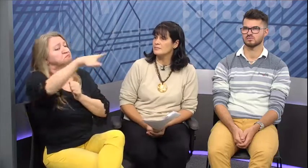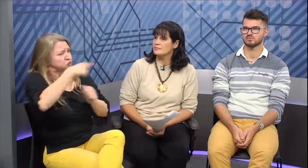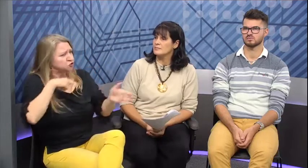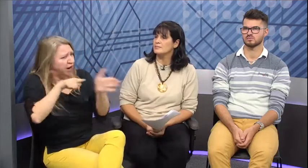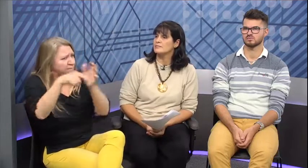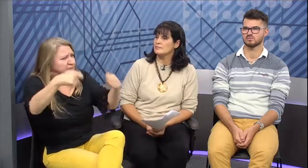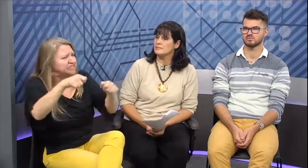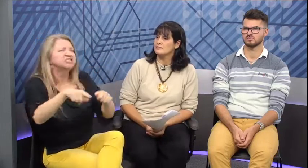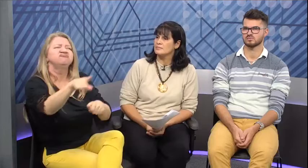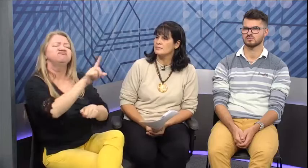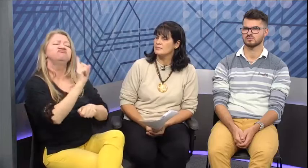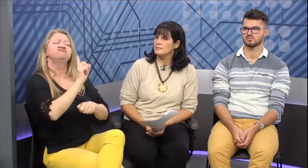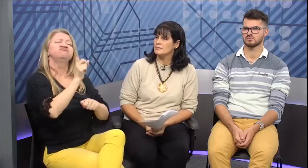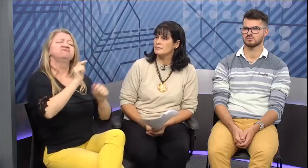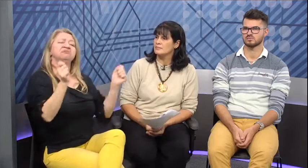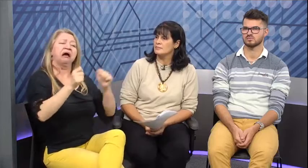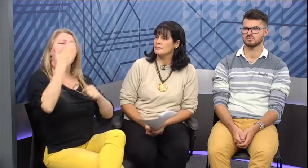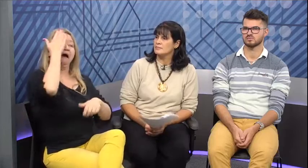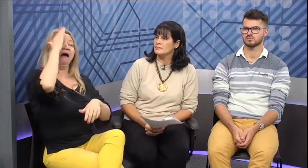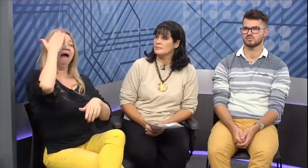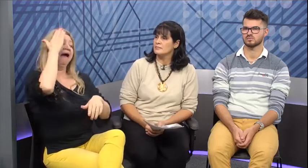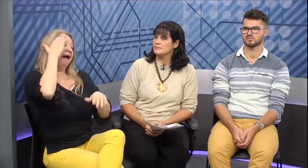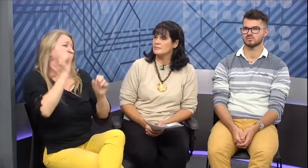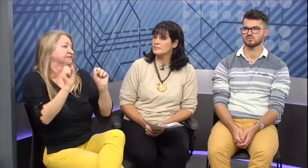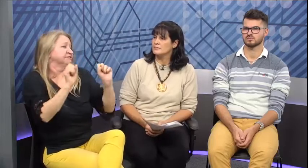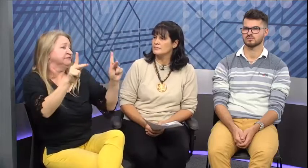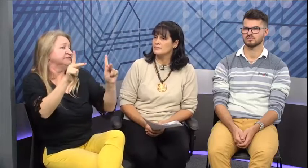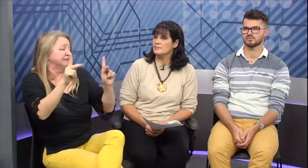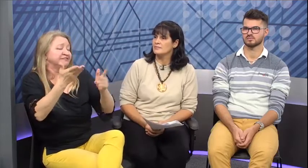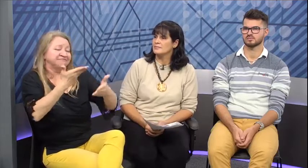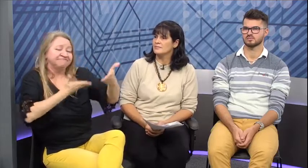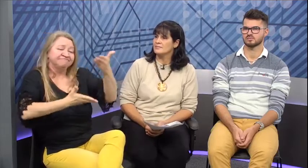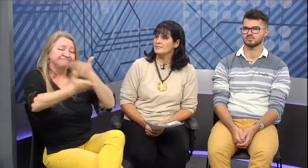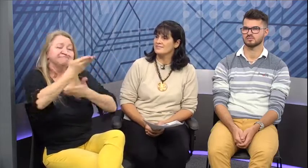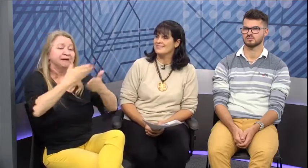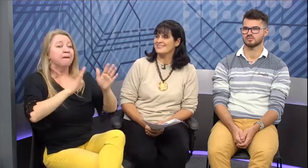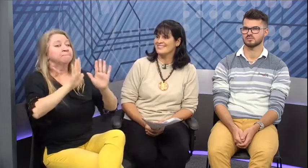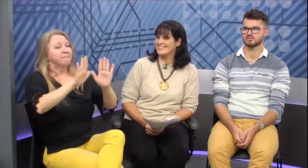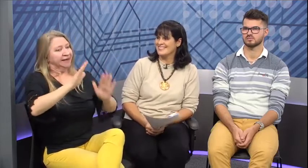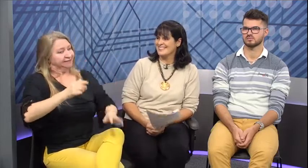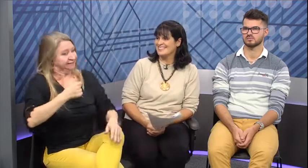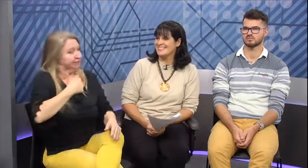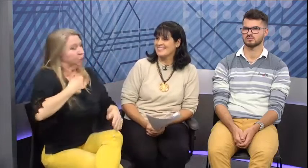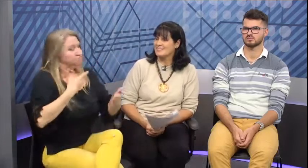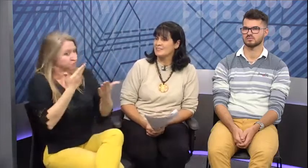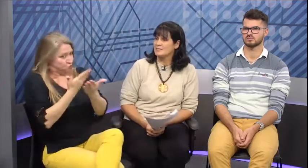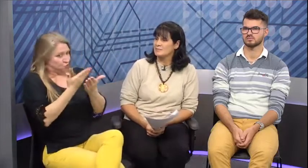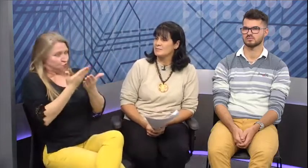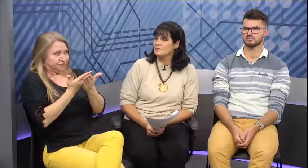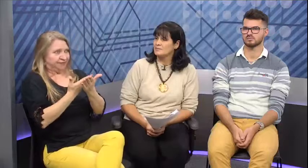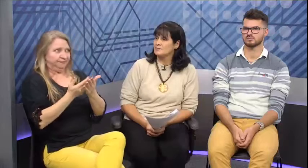de Libras me acompanhando. Eu pergunto às vezes, vocês querem intérprete? Eles falam, não precisa, né? Porque existe bastante essa